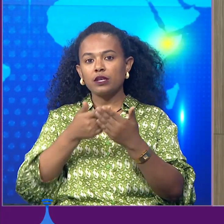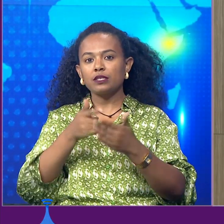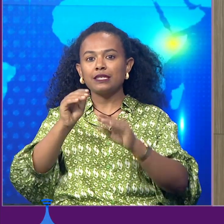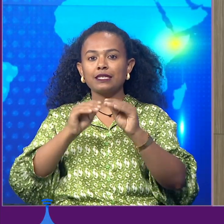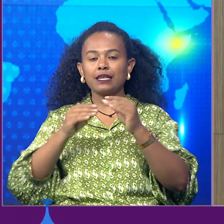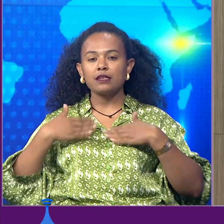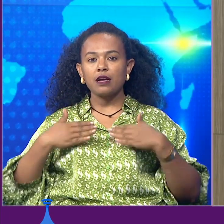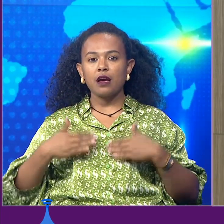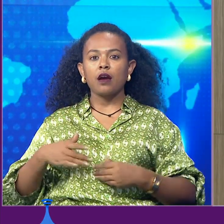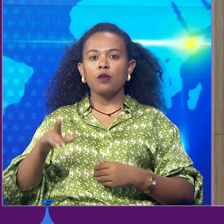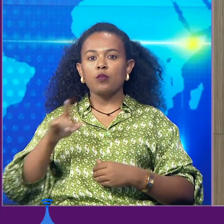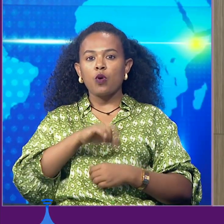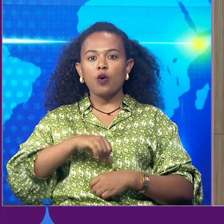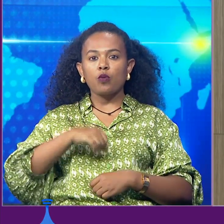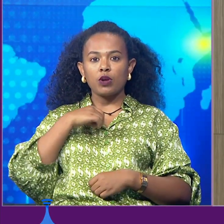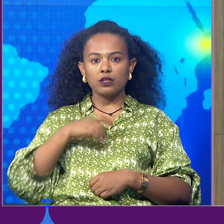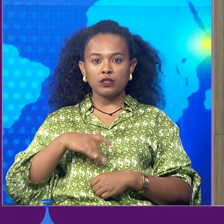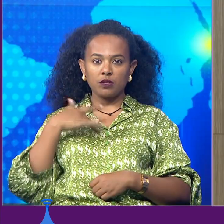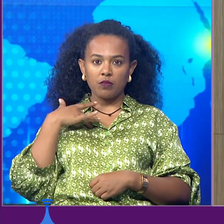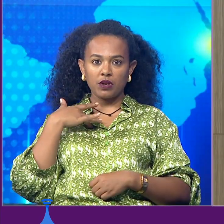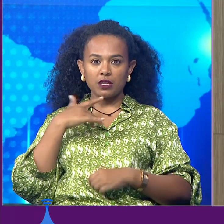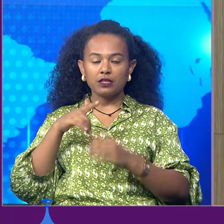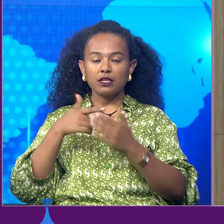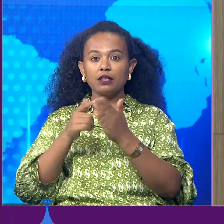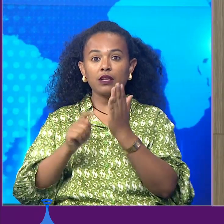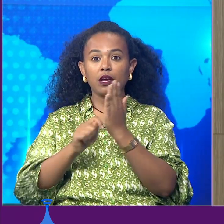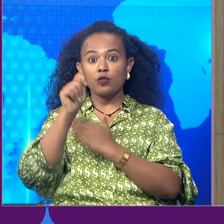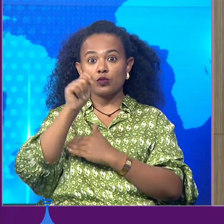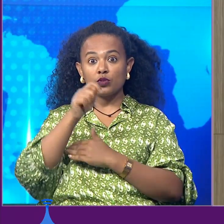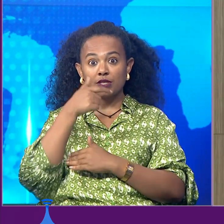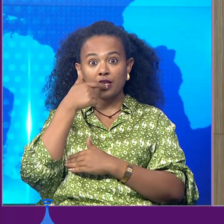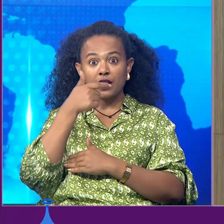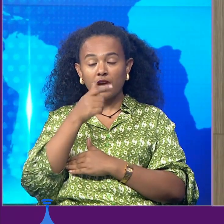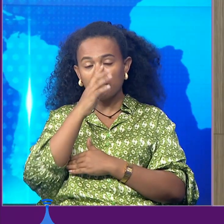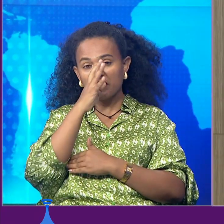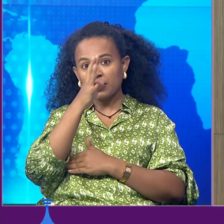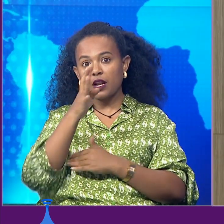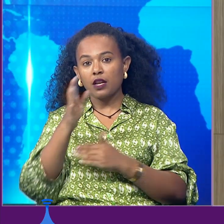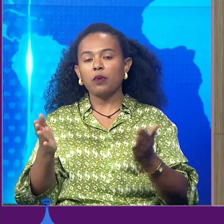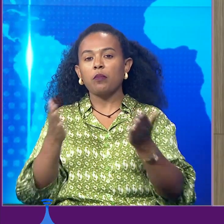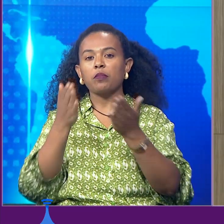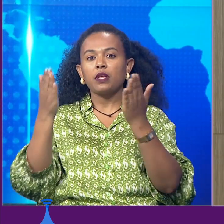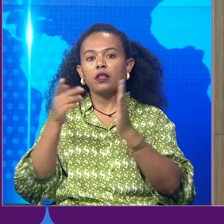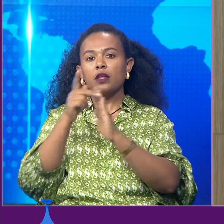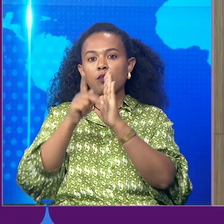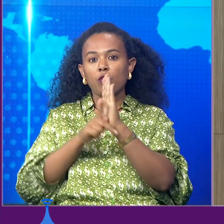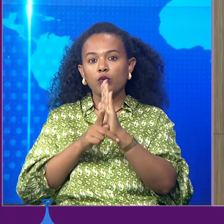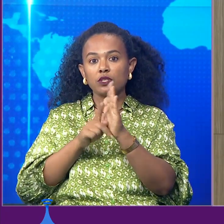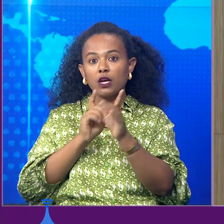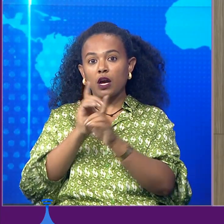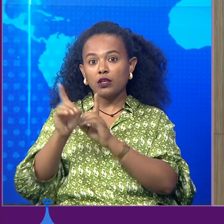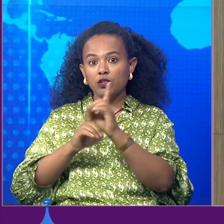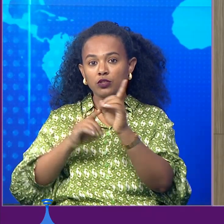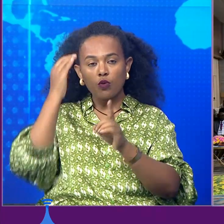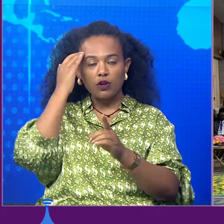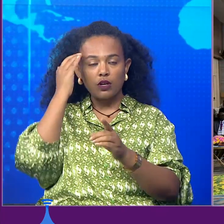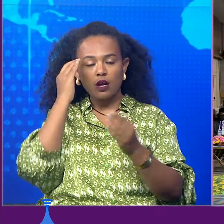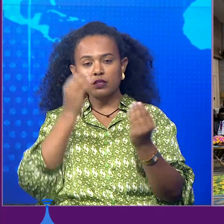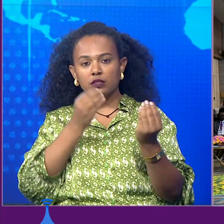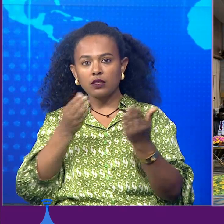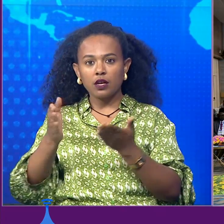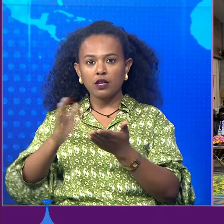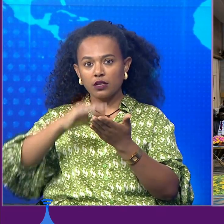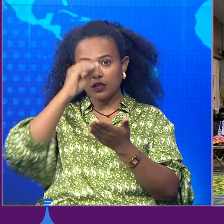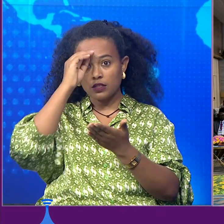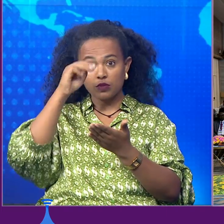በመሆኗ ኩራት ይሰማናል። ስለ ቴክኖሎጂ ስንናገር ፈጠራን የሚያበረታታ የፖሊሲ አቅጣጫንም ወሳኝነት እውቅና እንሰጣለን።